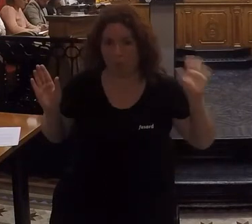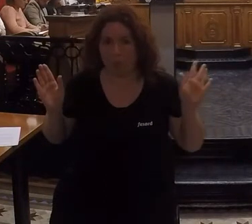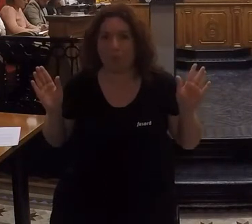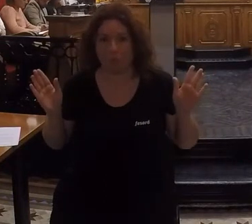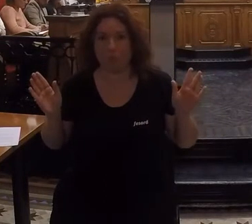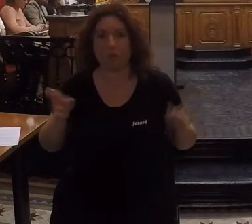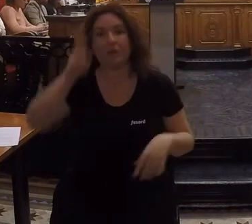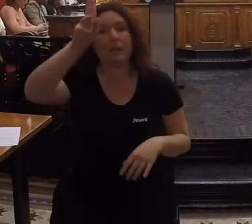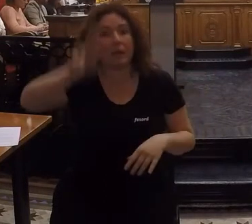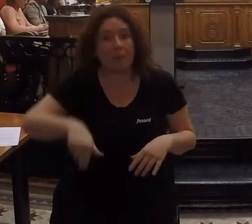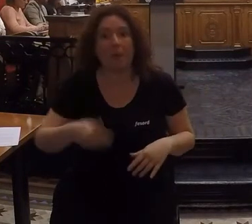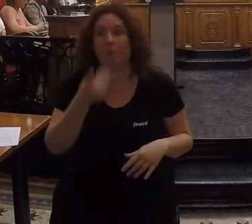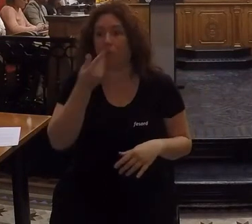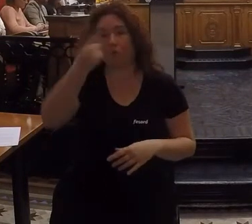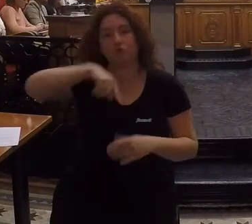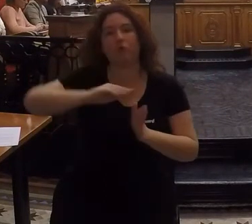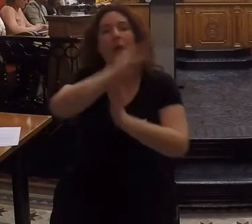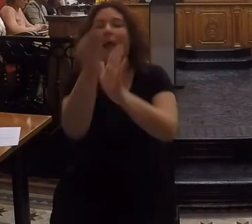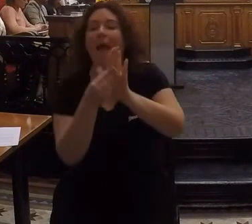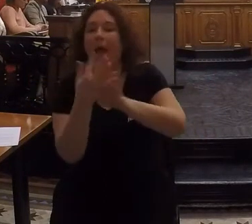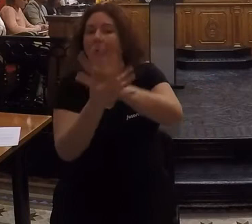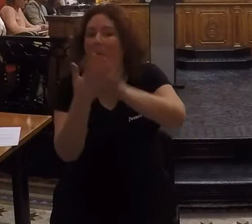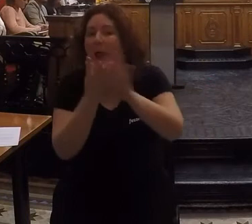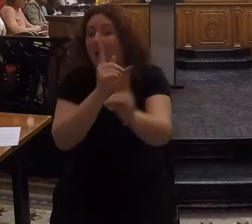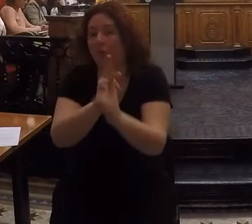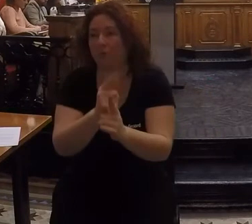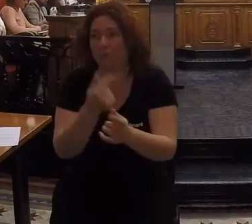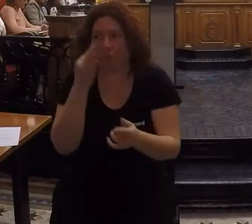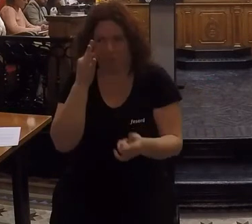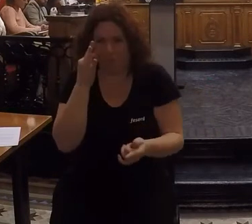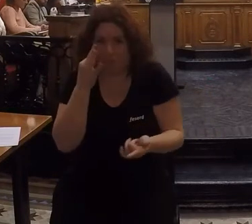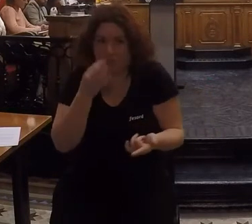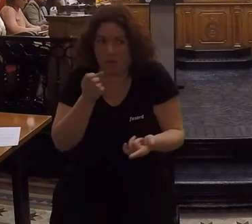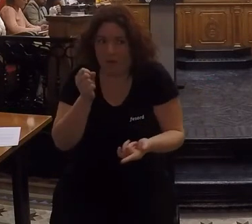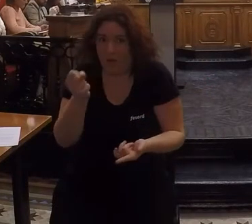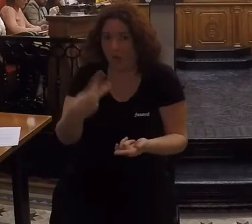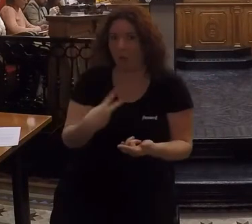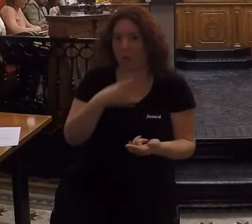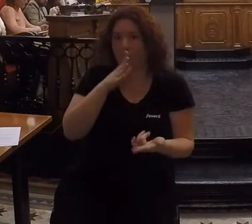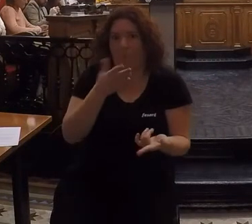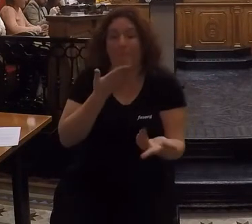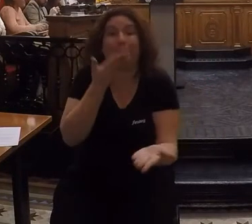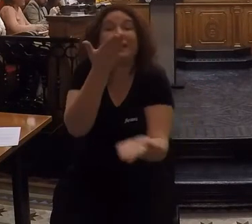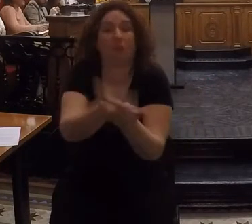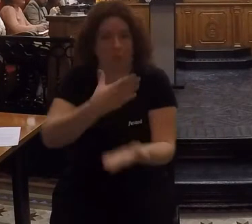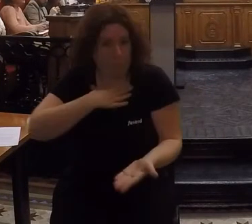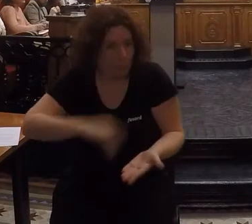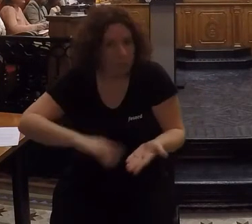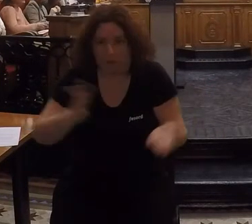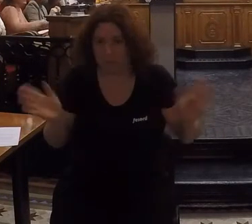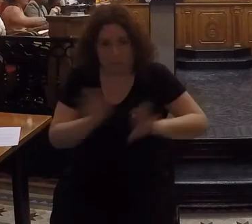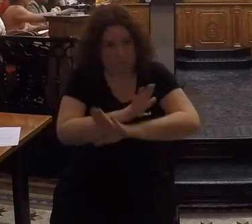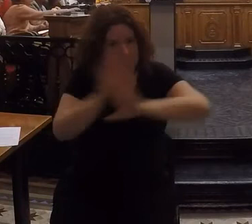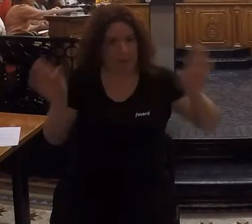no tiene sentido nuestra alegación, que en realidad son una petición. Es que, claro que sí, es que una alegación es una petición. Y dice que sería